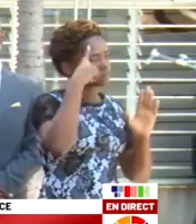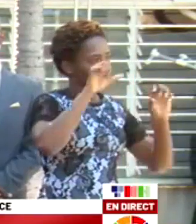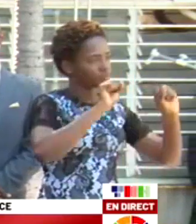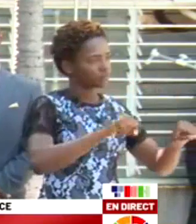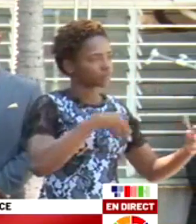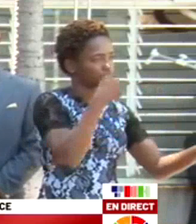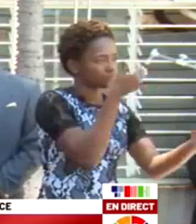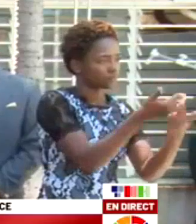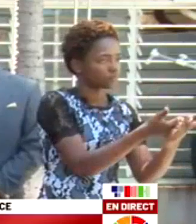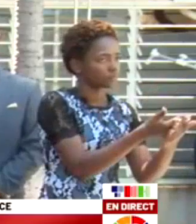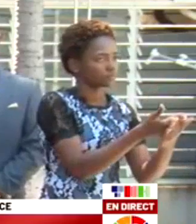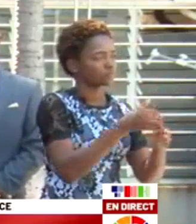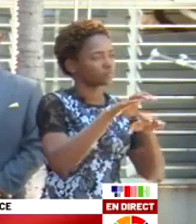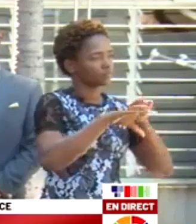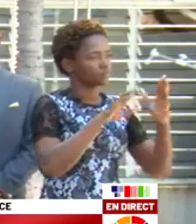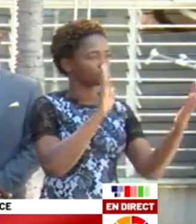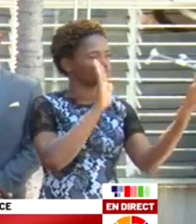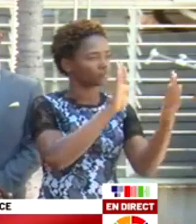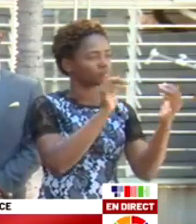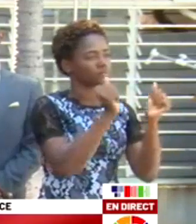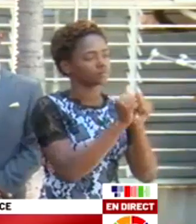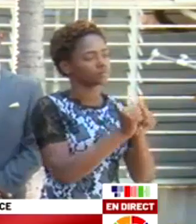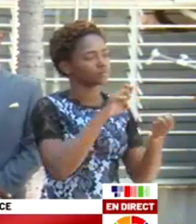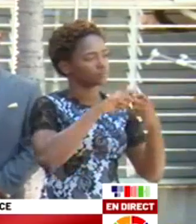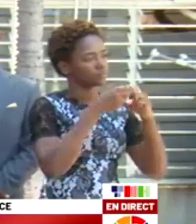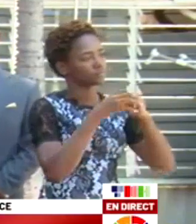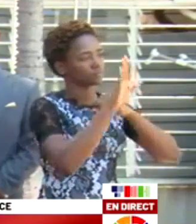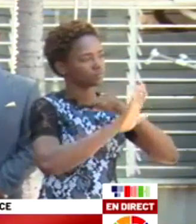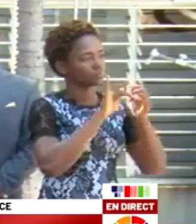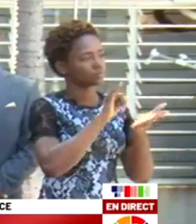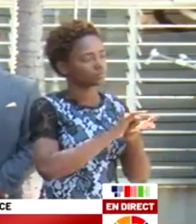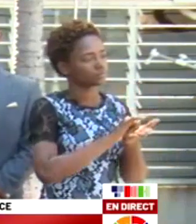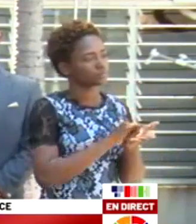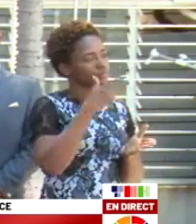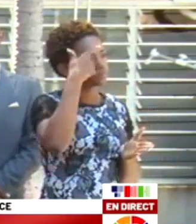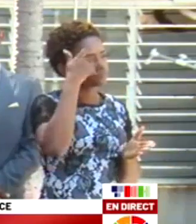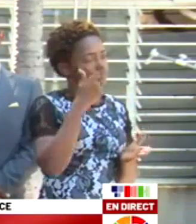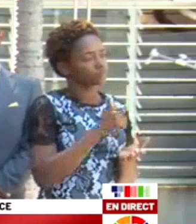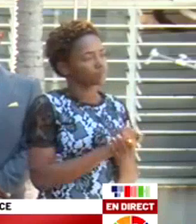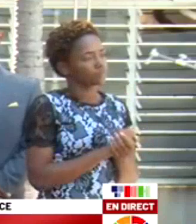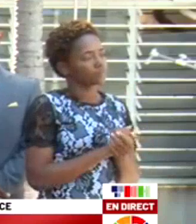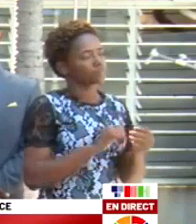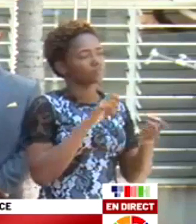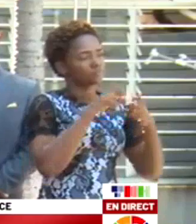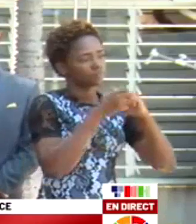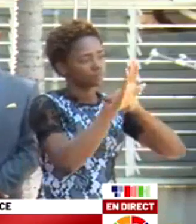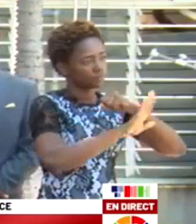capables d'arriver à faire face à la situation d'insécurité. Parce que l'insécurité,